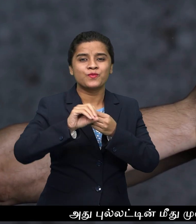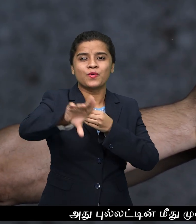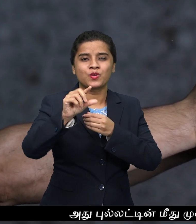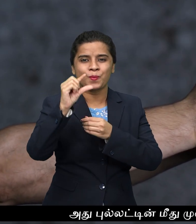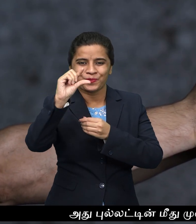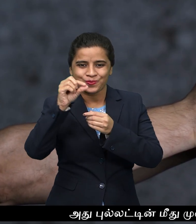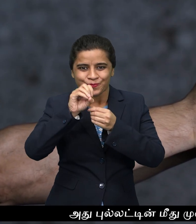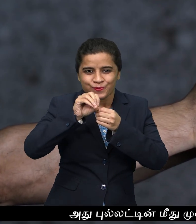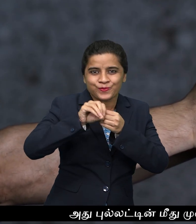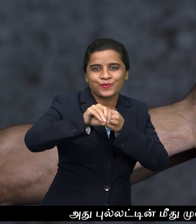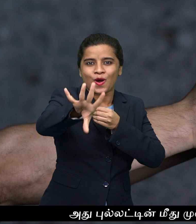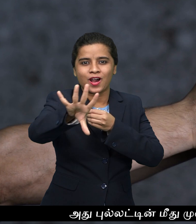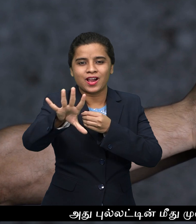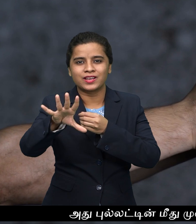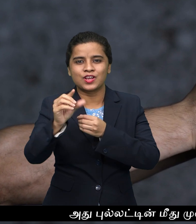செலுத்துகிறது.